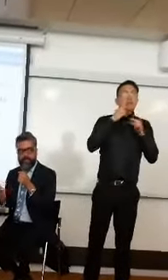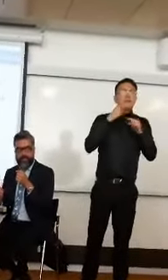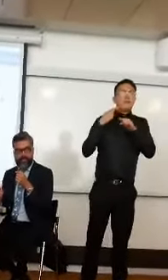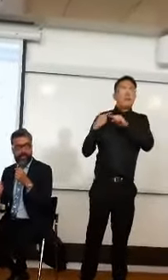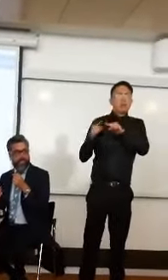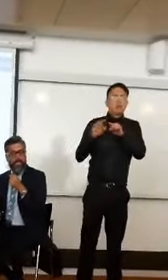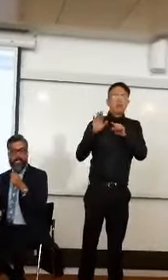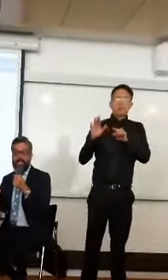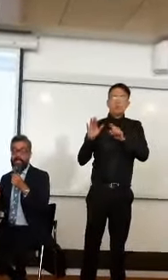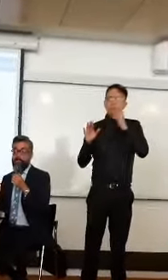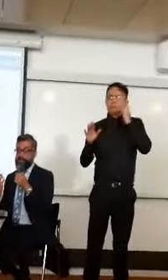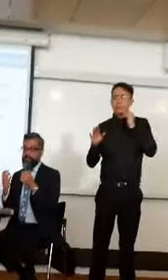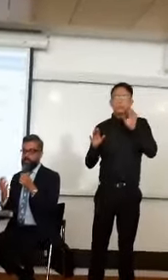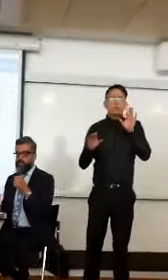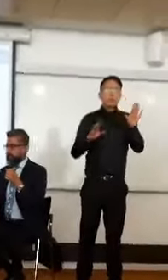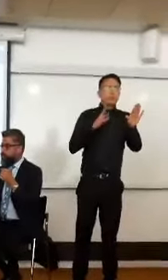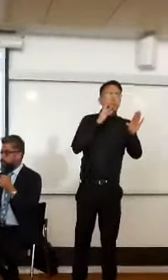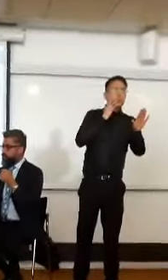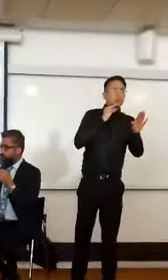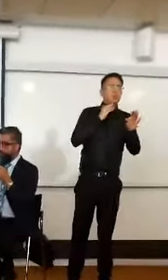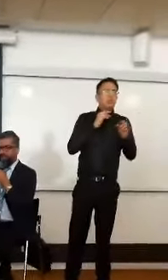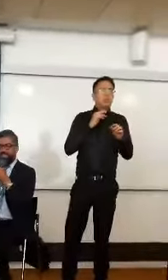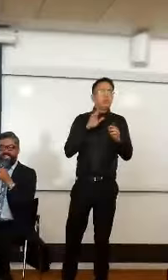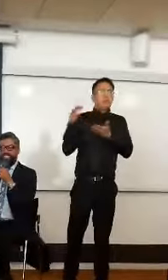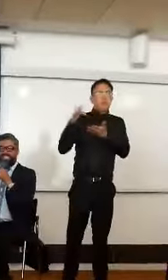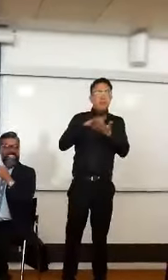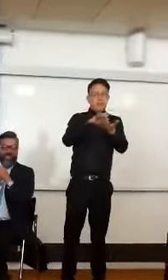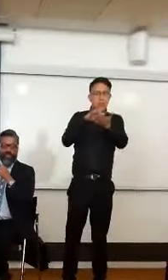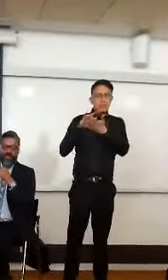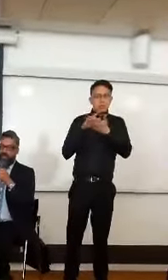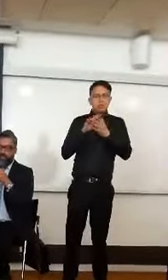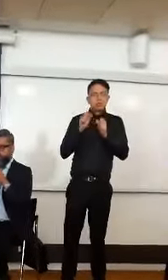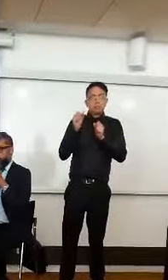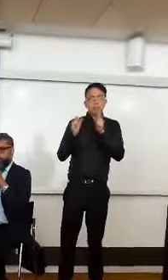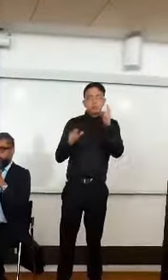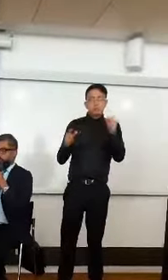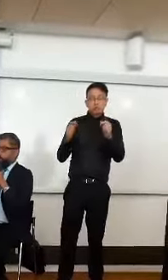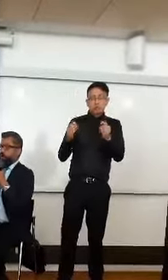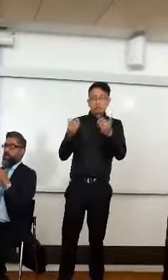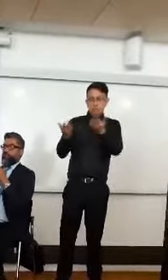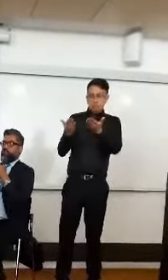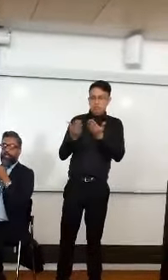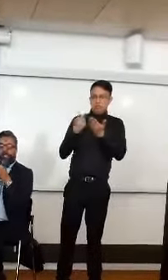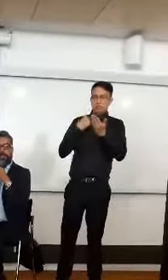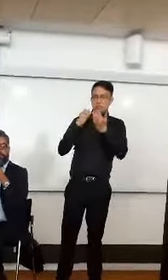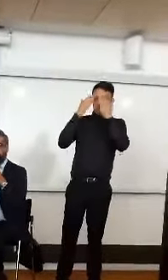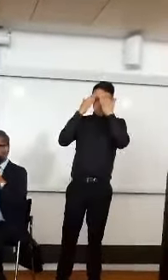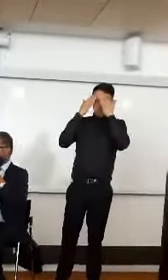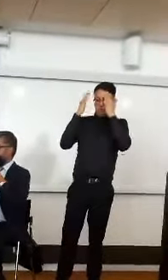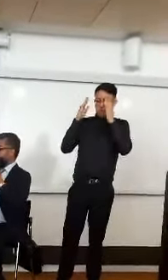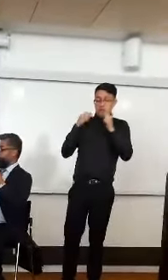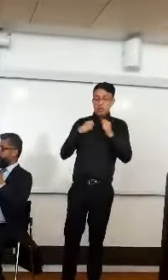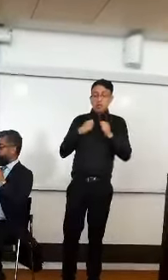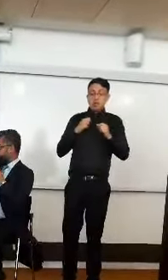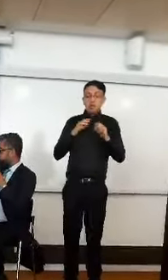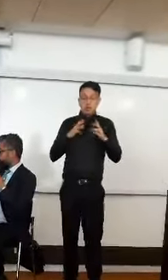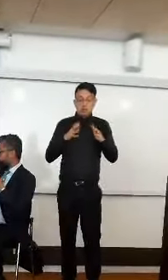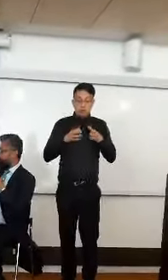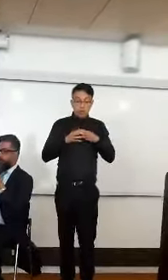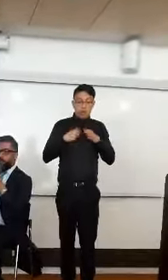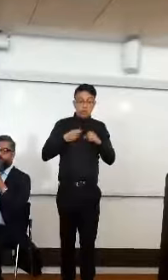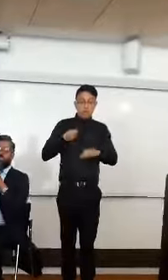distintas experiencias, la participación de las personas con discapacidad, pues, digamos, nos abrió los ojos, pero a otros colegas del ministerio con